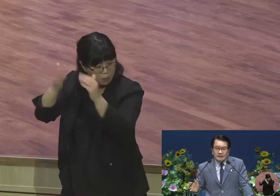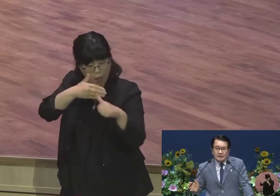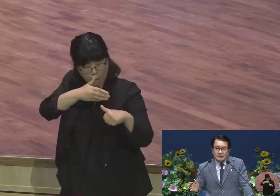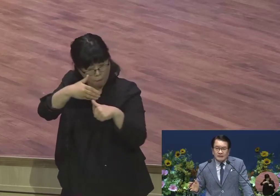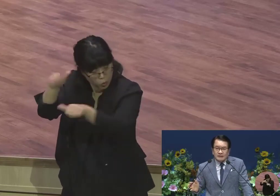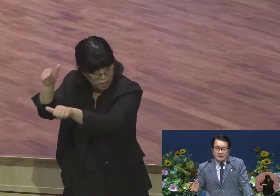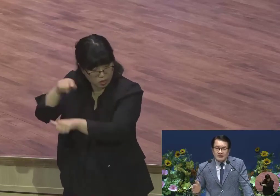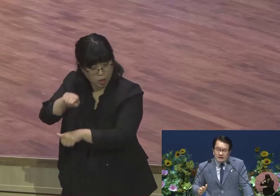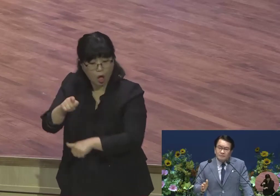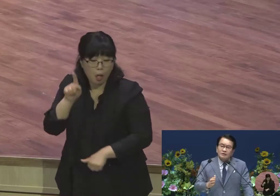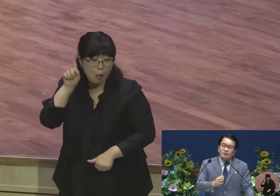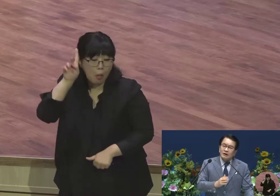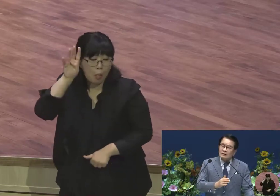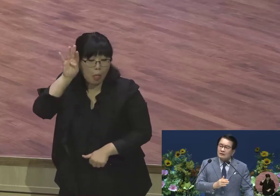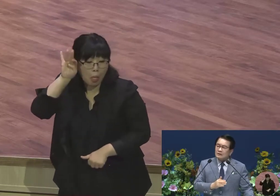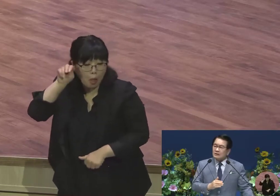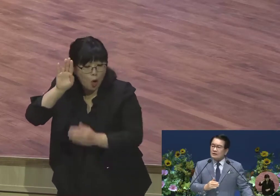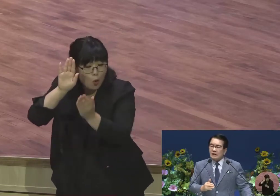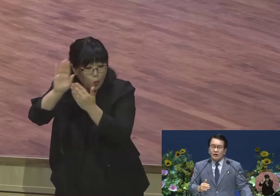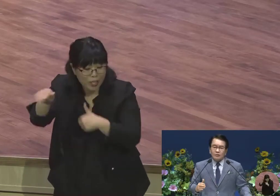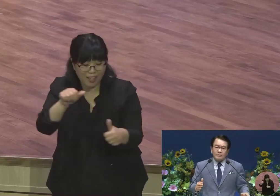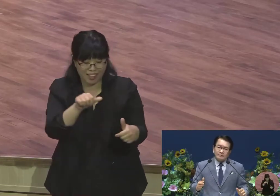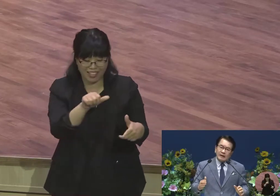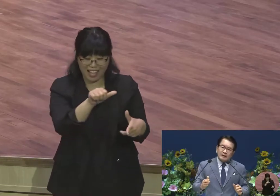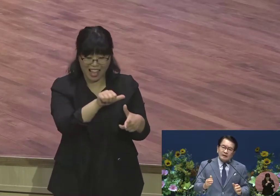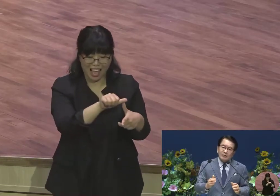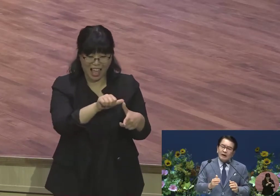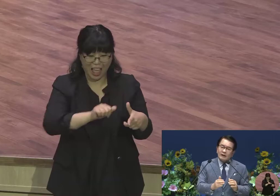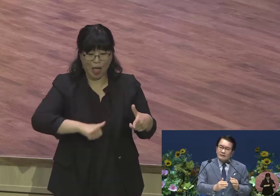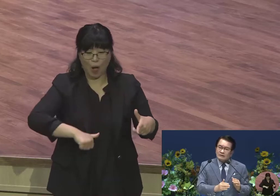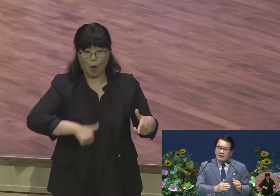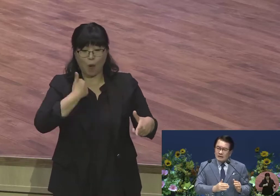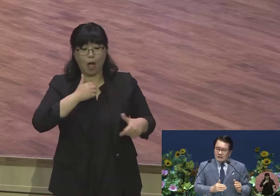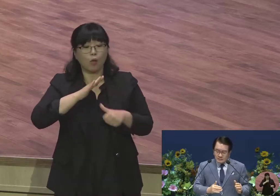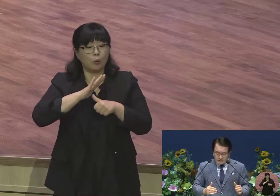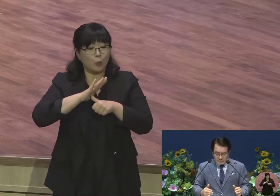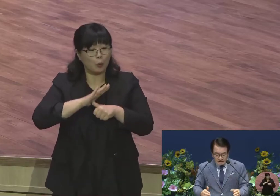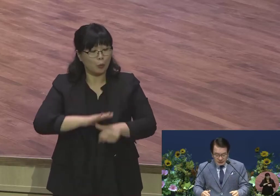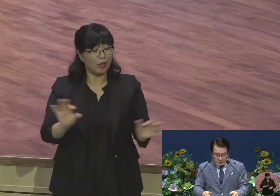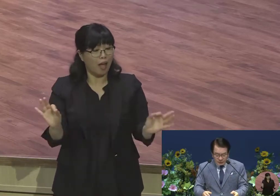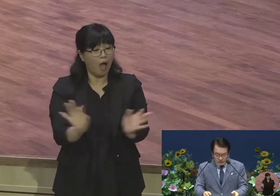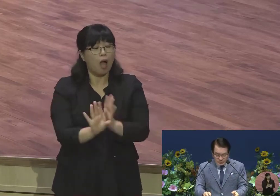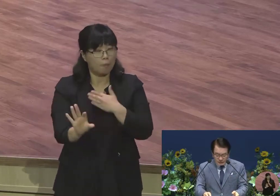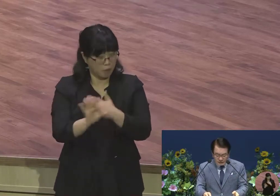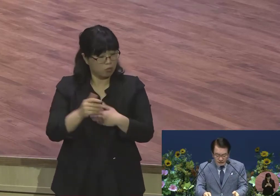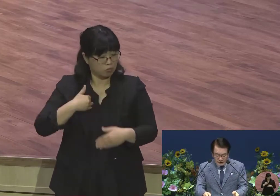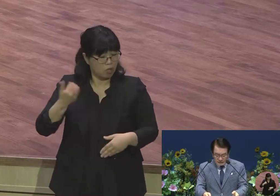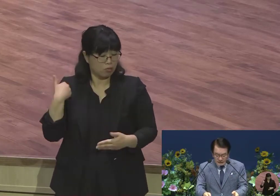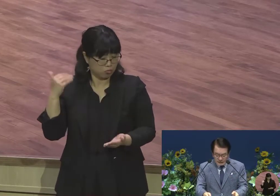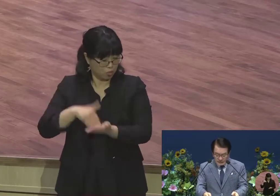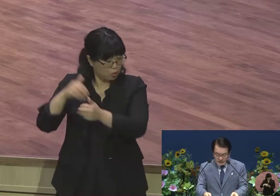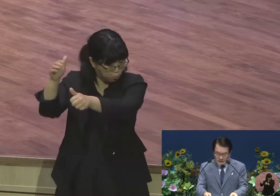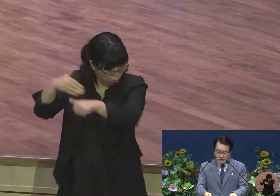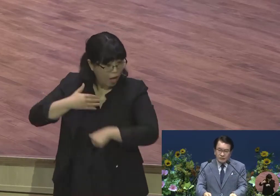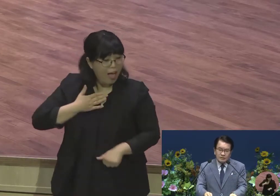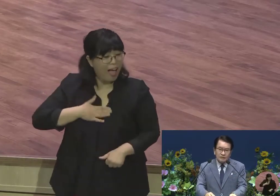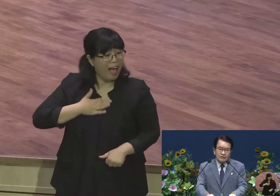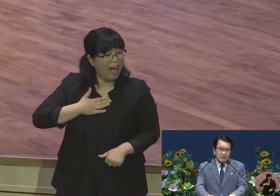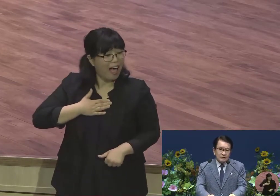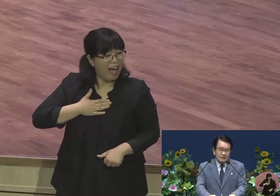못하고 죽었습니다 20년 동안 야곱은 방황하는 엄청난 고생을 그렇게